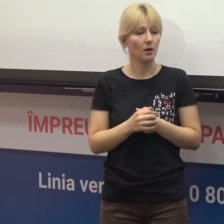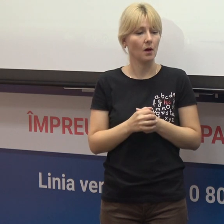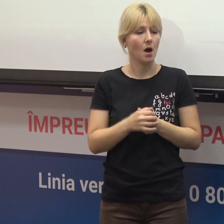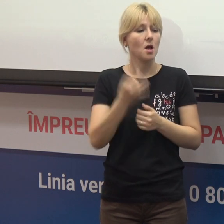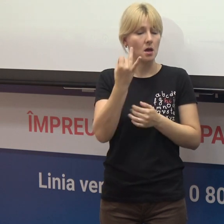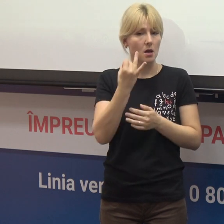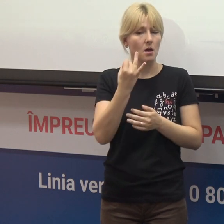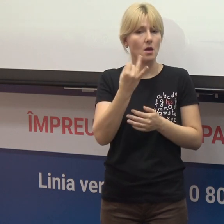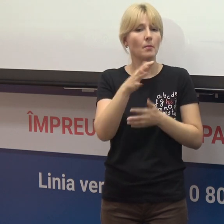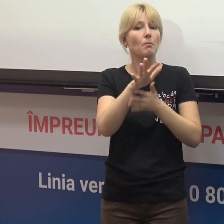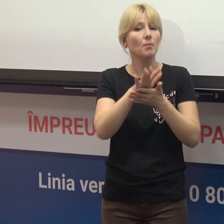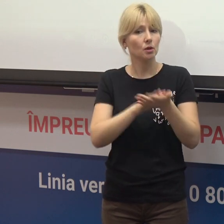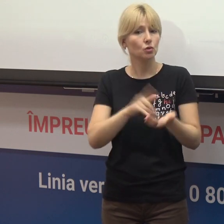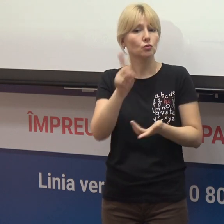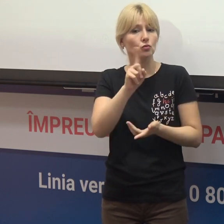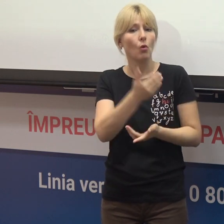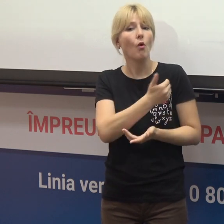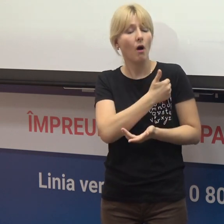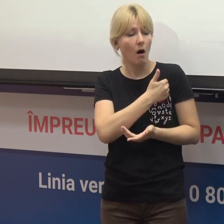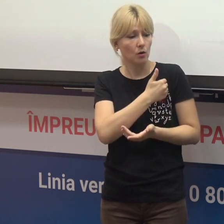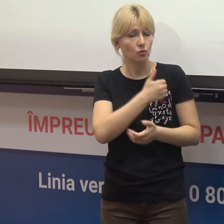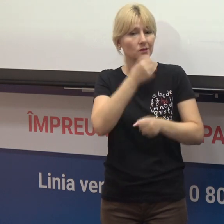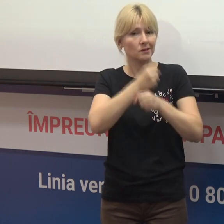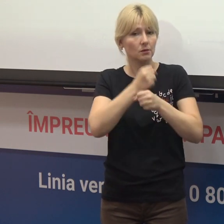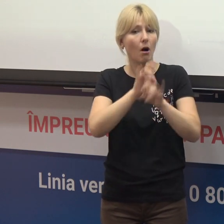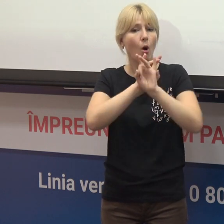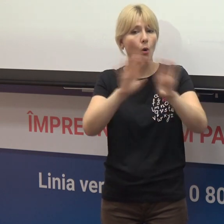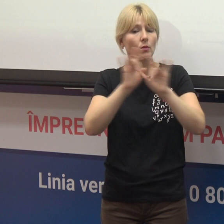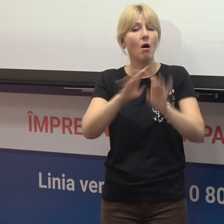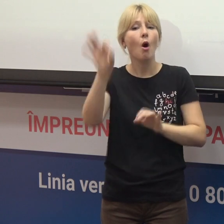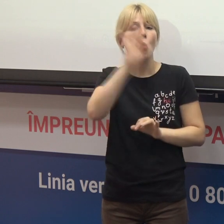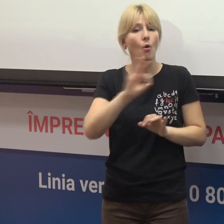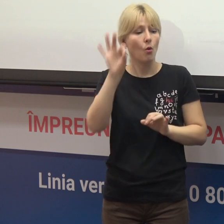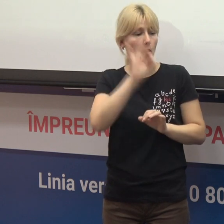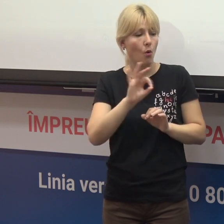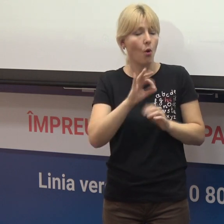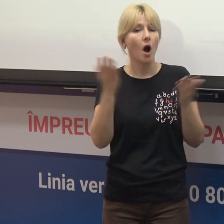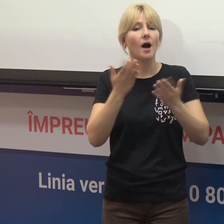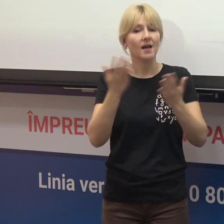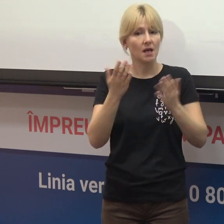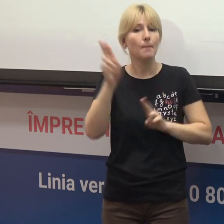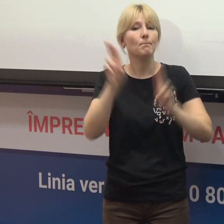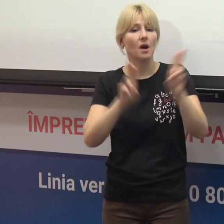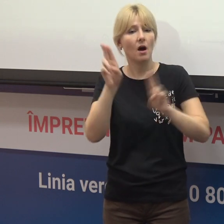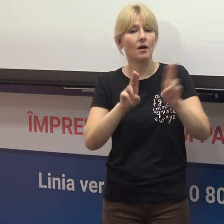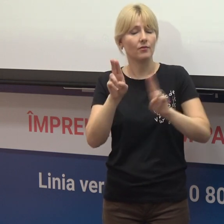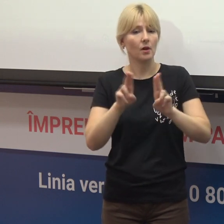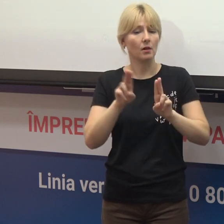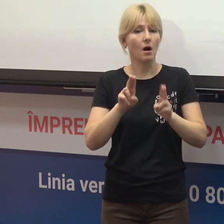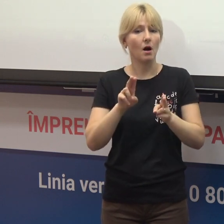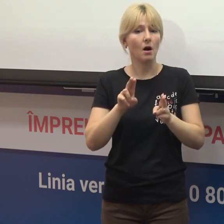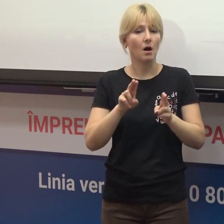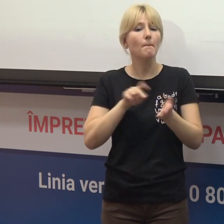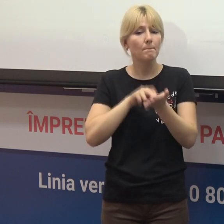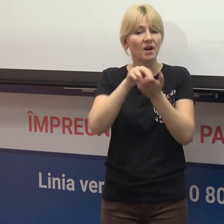În continuare, vă zic că aș fi vrut să fac explicații vis-a-vis de care sunt condițiile de trecere a frontierei de stat